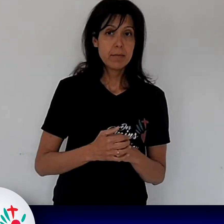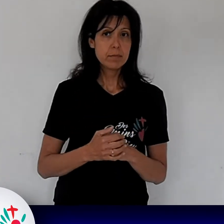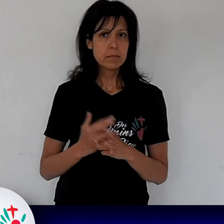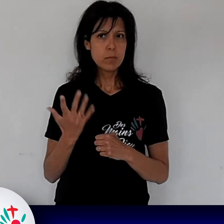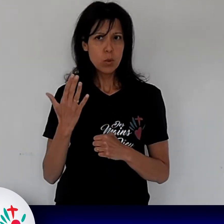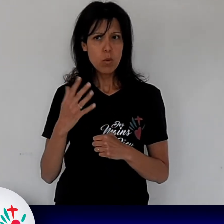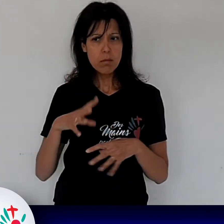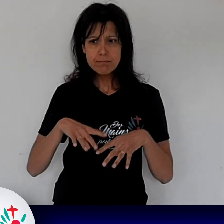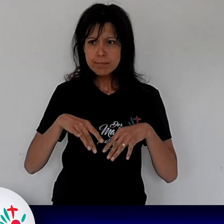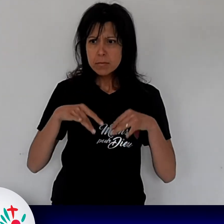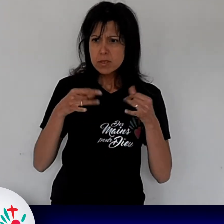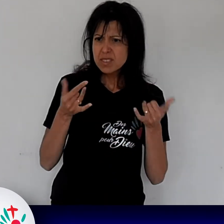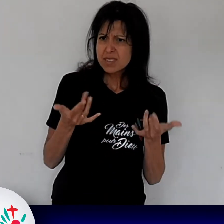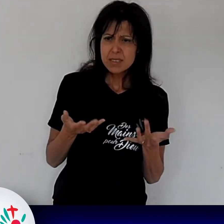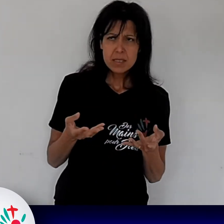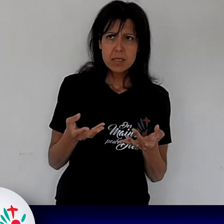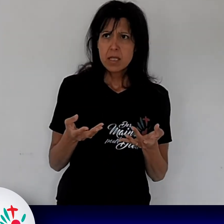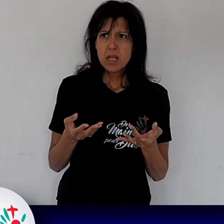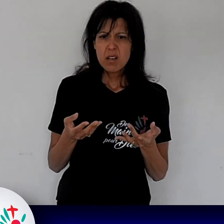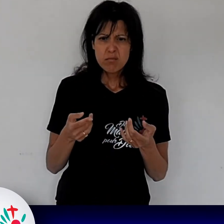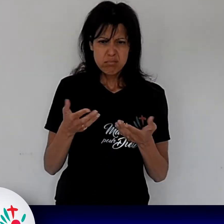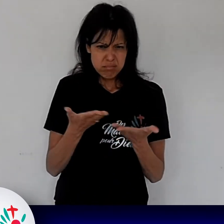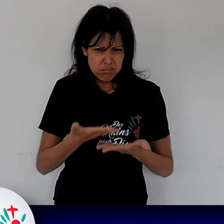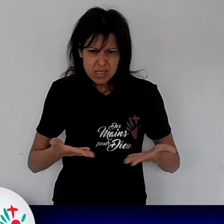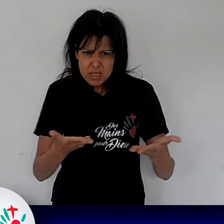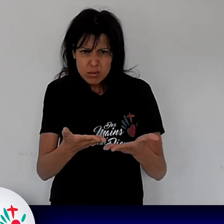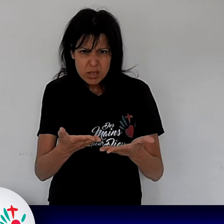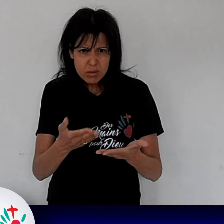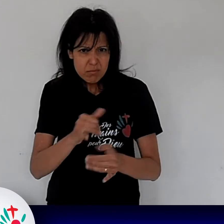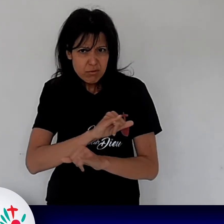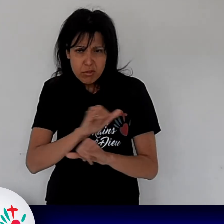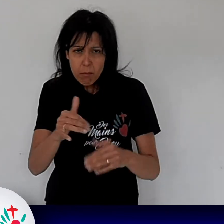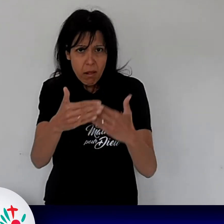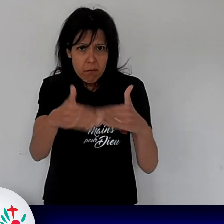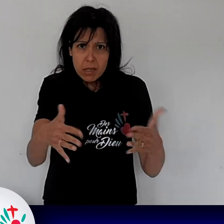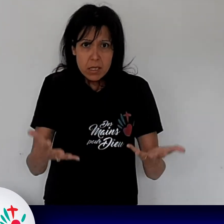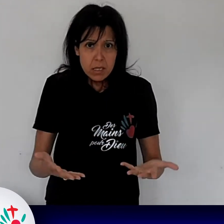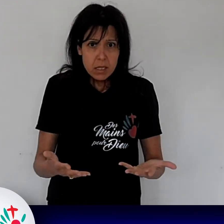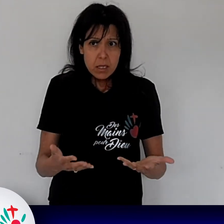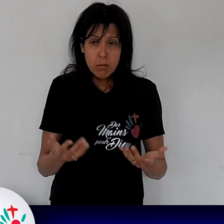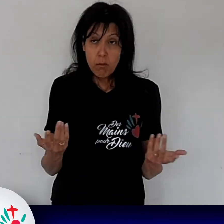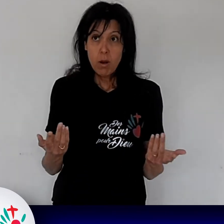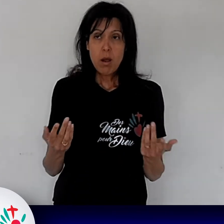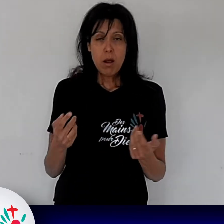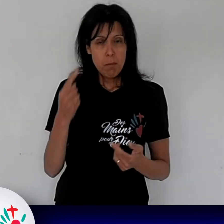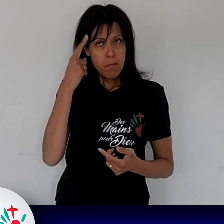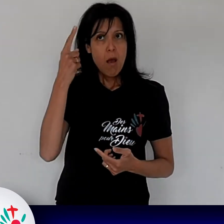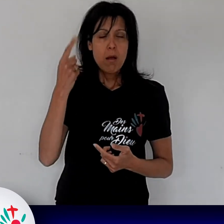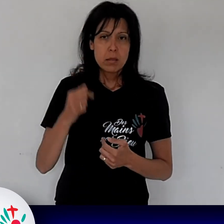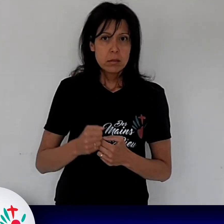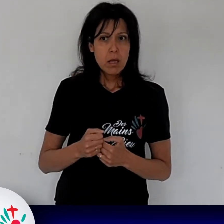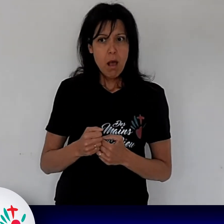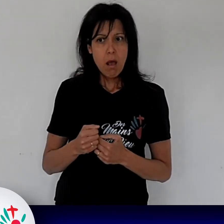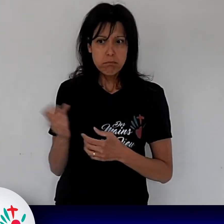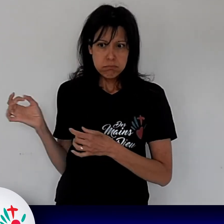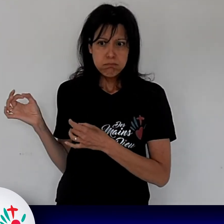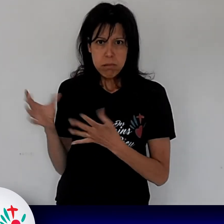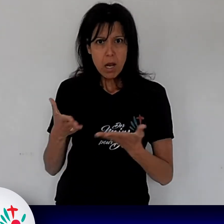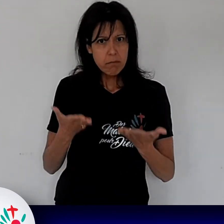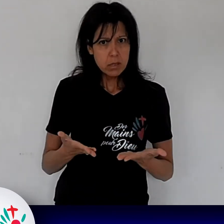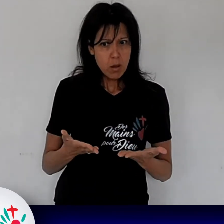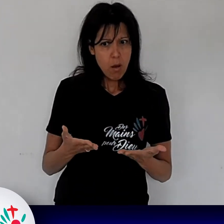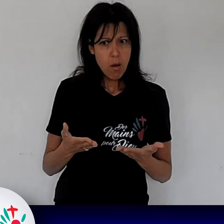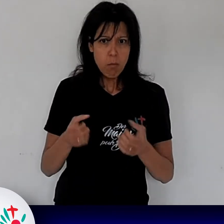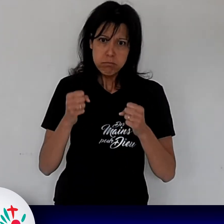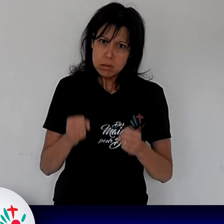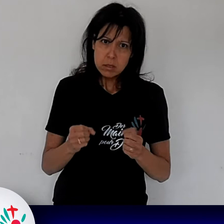nous vivons n'aura jamais de fin, ou au contraire, si c'est arrivé maintenant, ça peut se reproduire dans 2 mois, ou dans 6 mois, ou dans 1